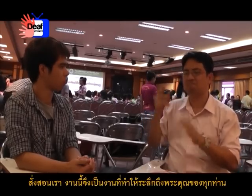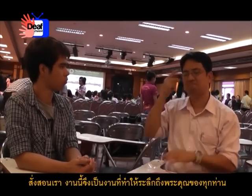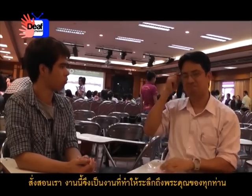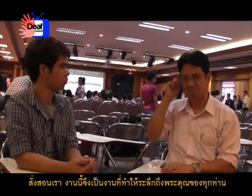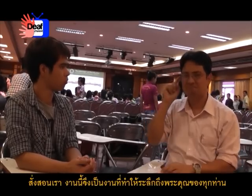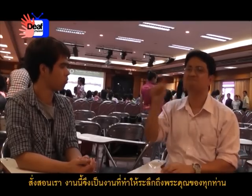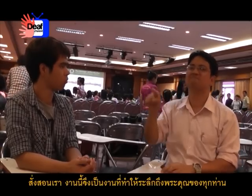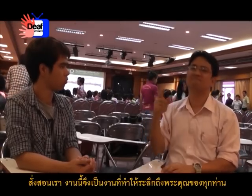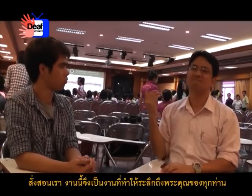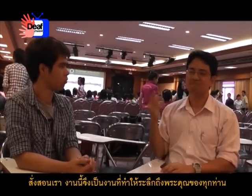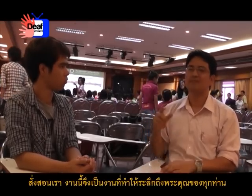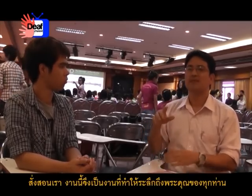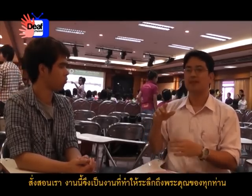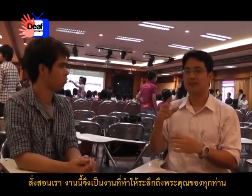ทิตาจิตของพวกเราครับ